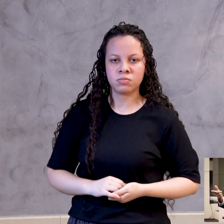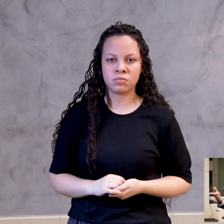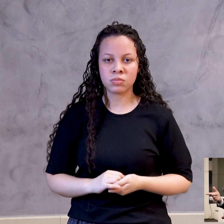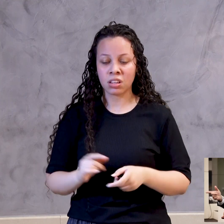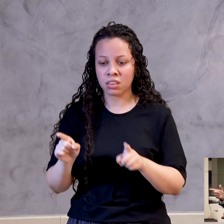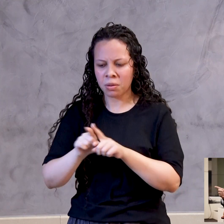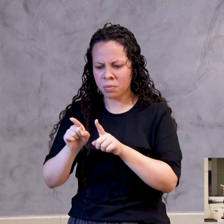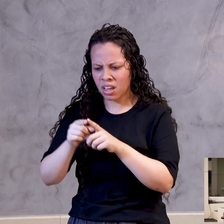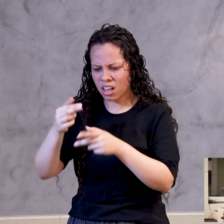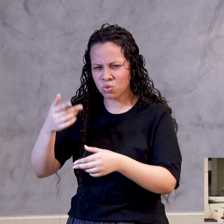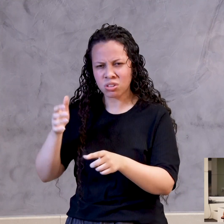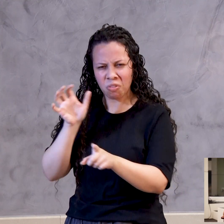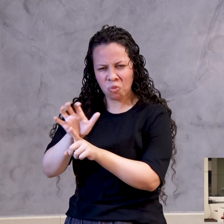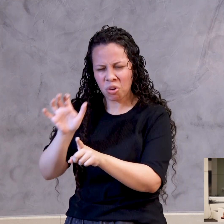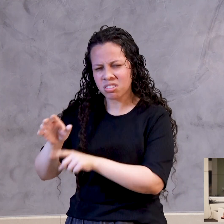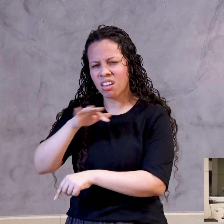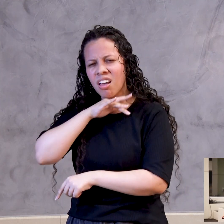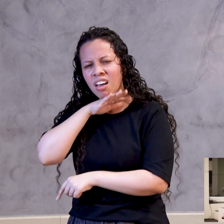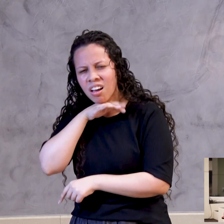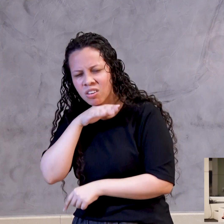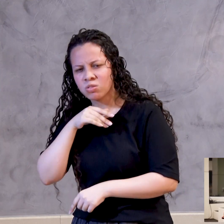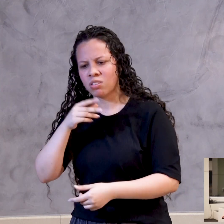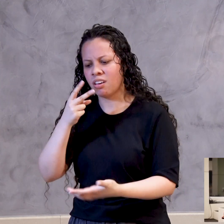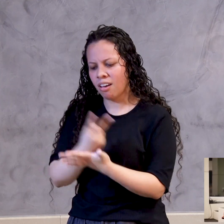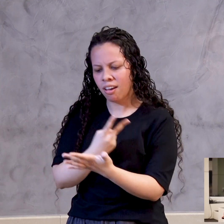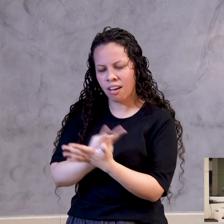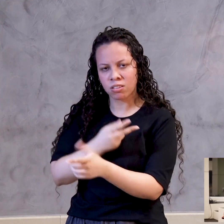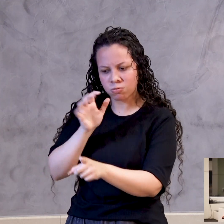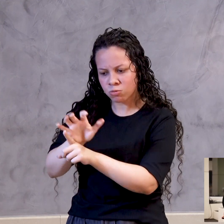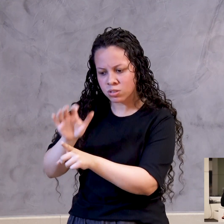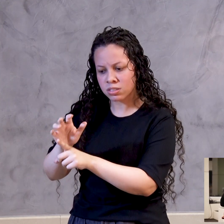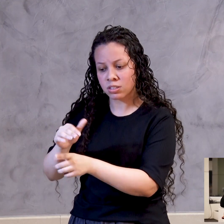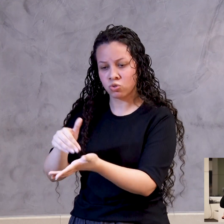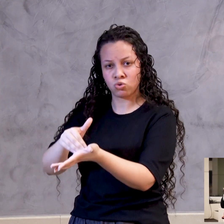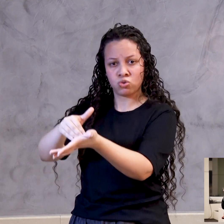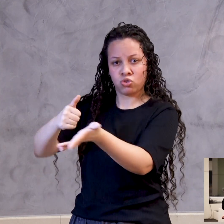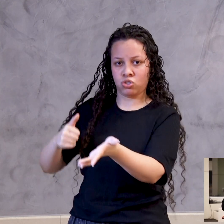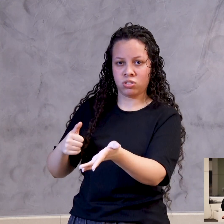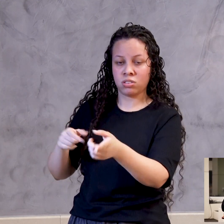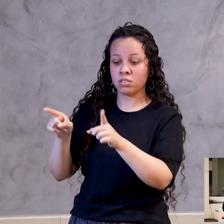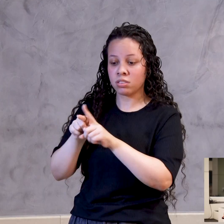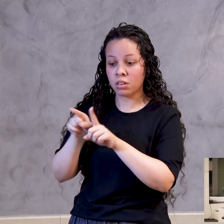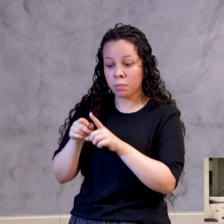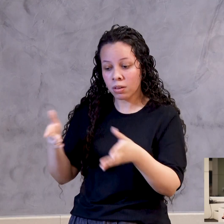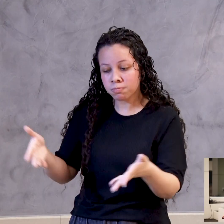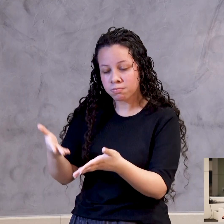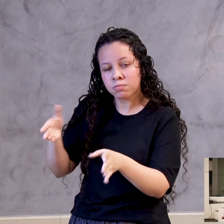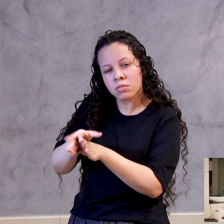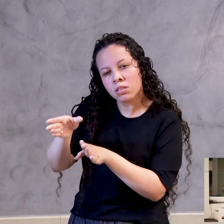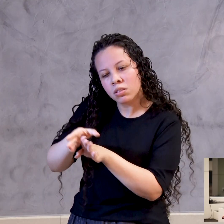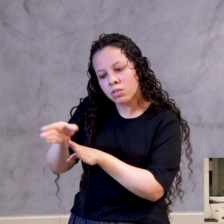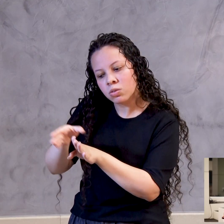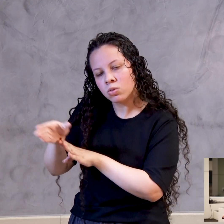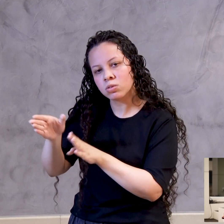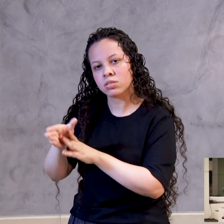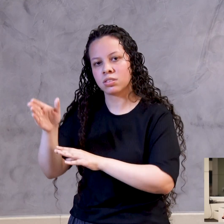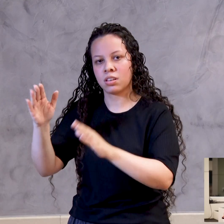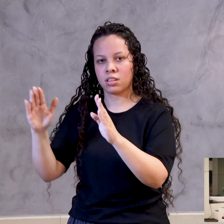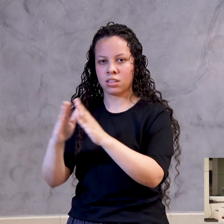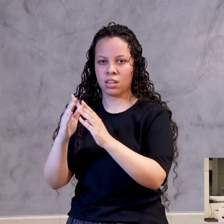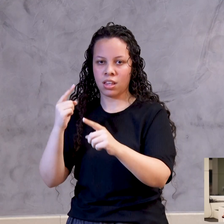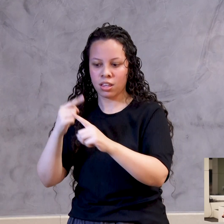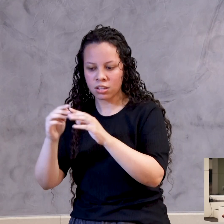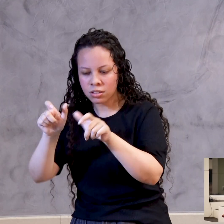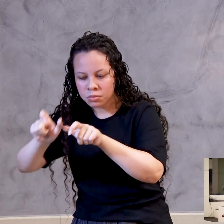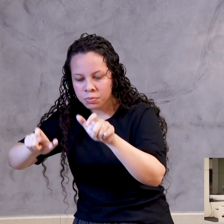nacionais, demoníacas, políticas, e alimenta também essa igreja que estaria no